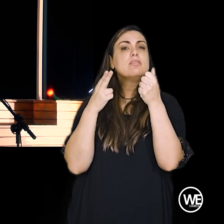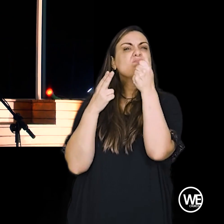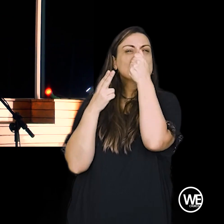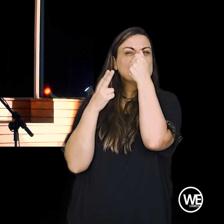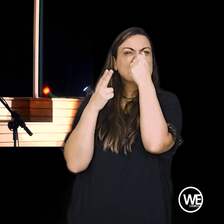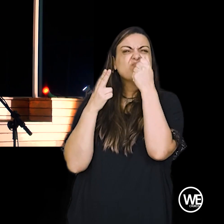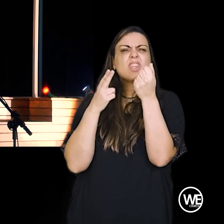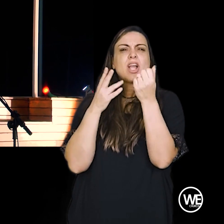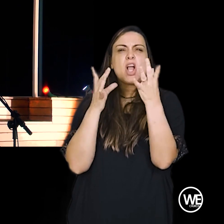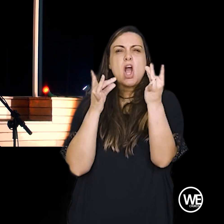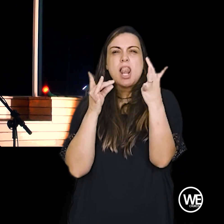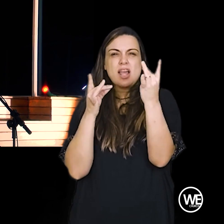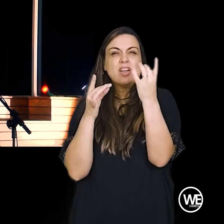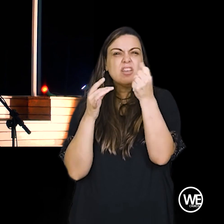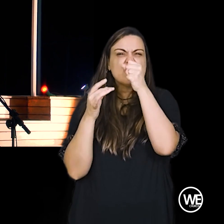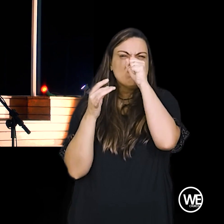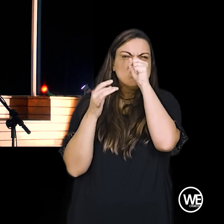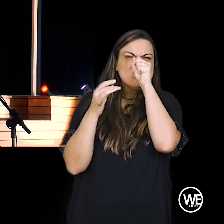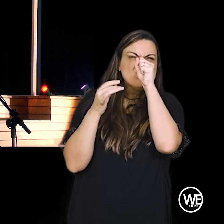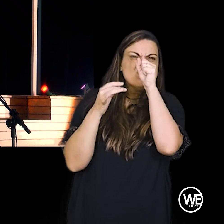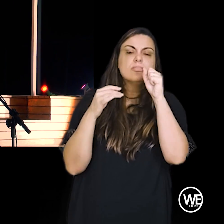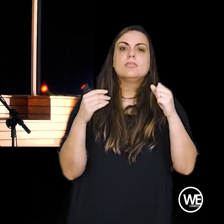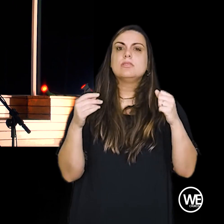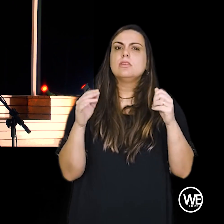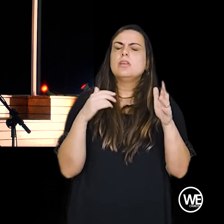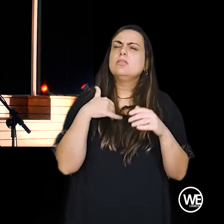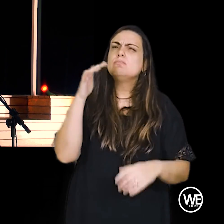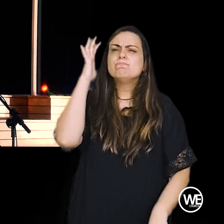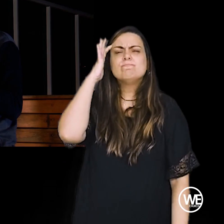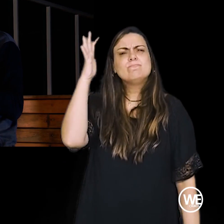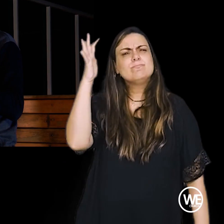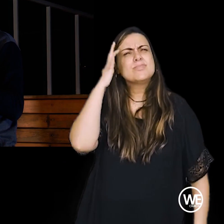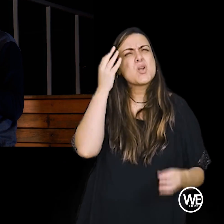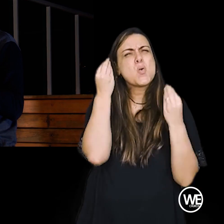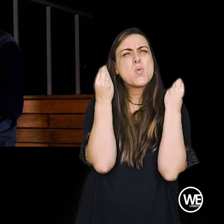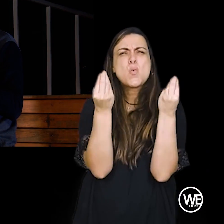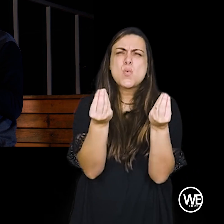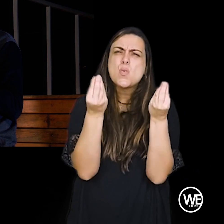fiz uma reflexão, falei, poxa Deus, como é que o Senhor,